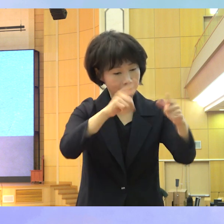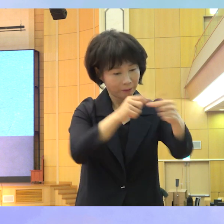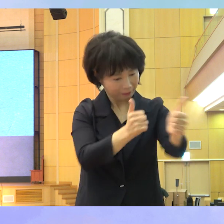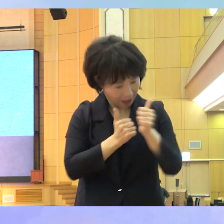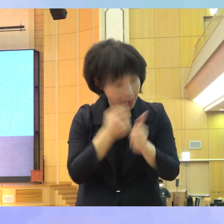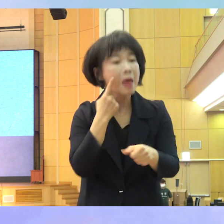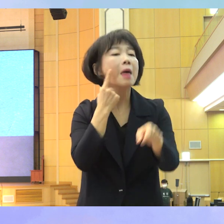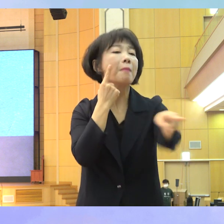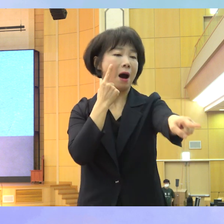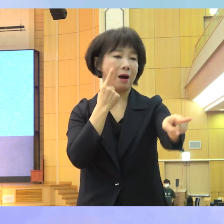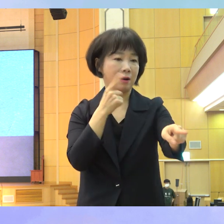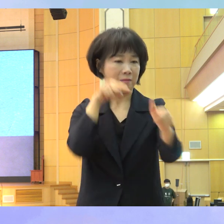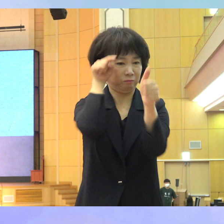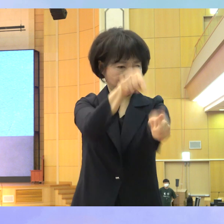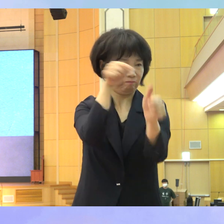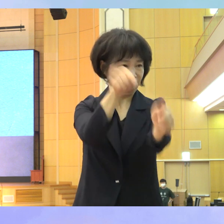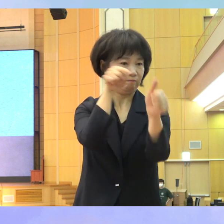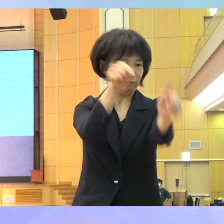라고 시키고,